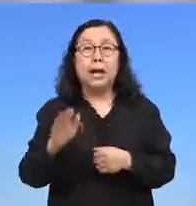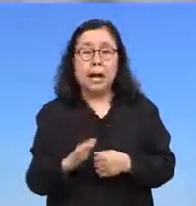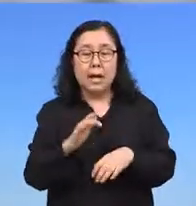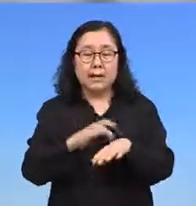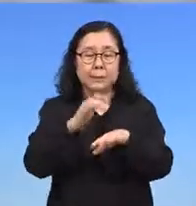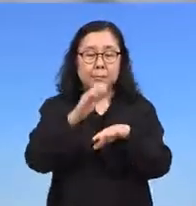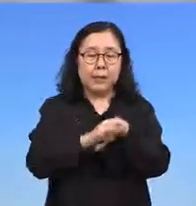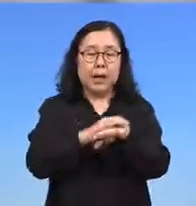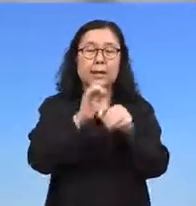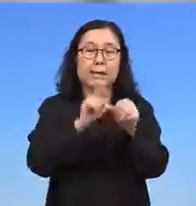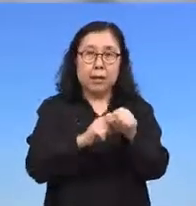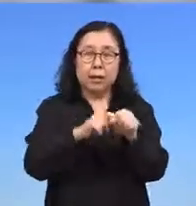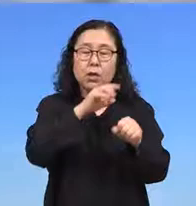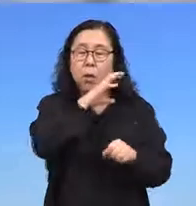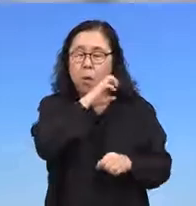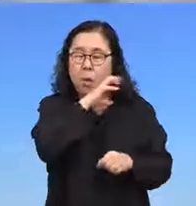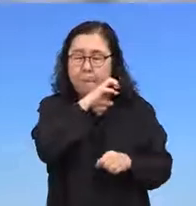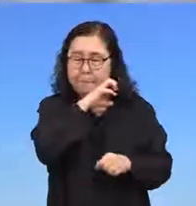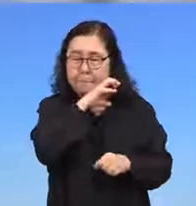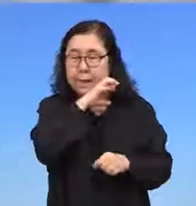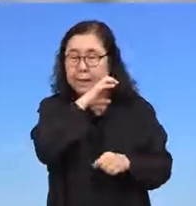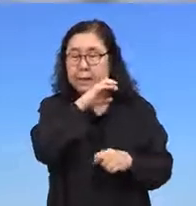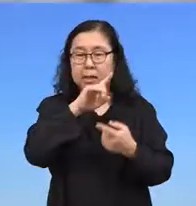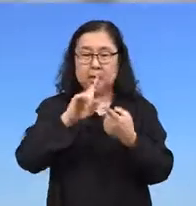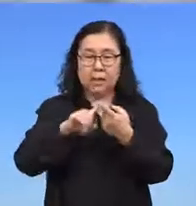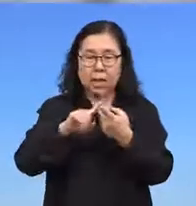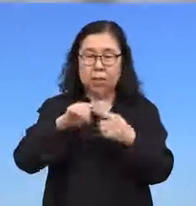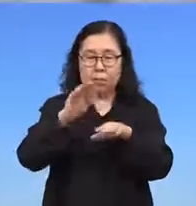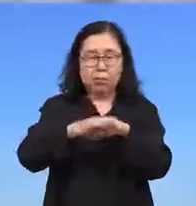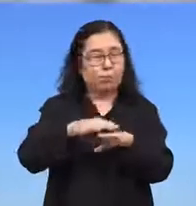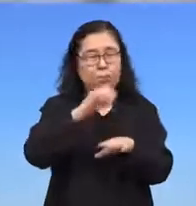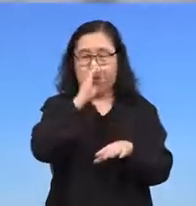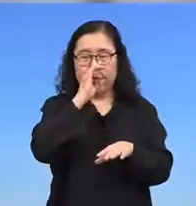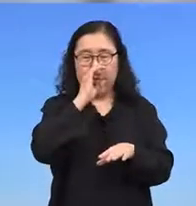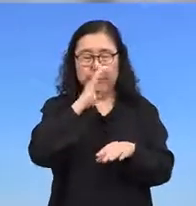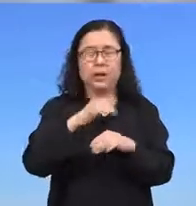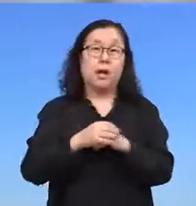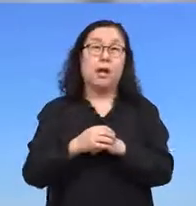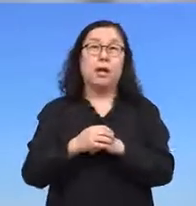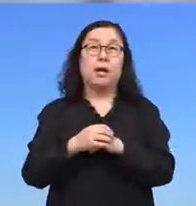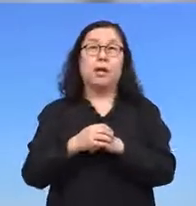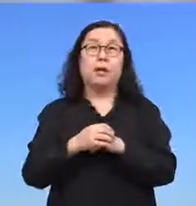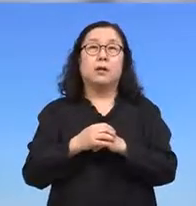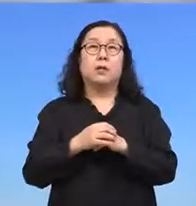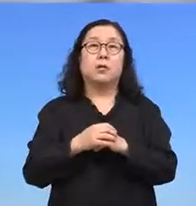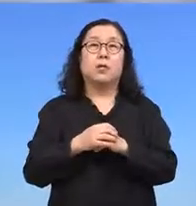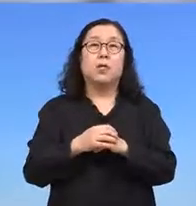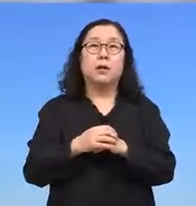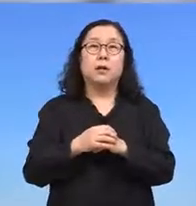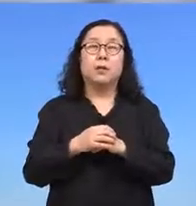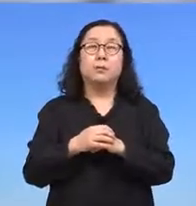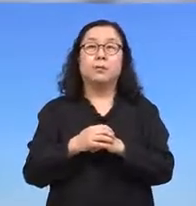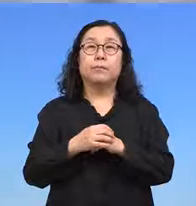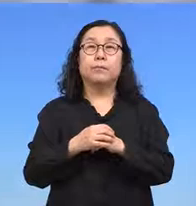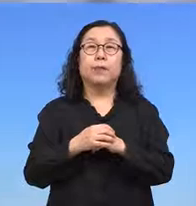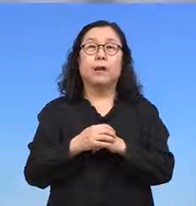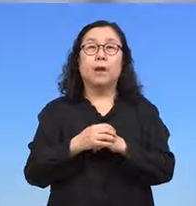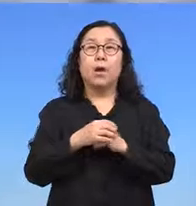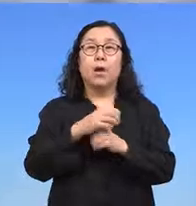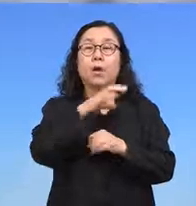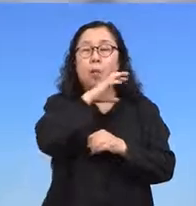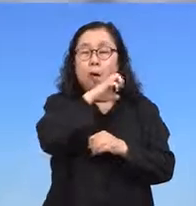그래서 우리가 이 습관적인 원망과 불평을 방치하면 안 되고요, 그런가 하면 또 하나, 원망과 불평을 방치하면 안